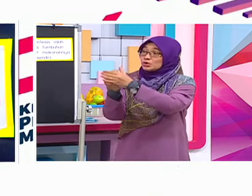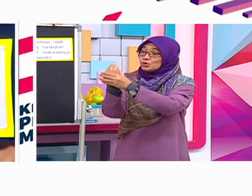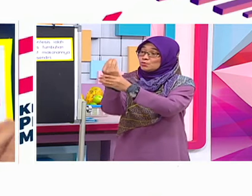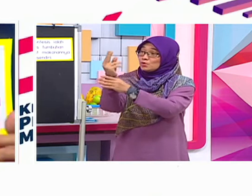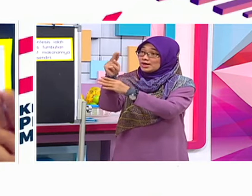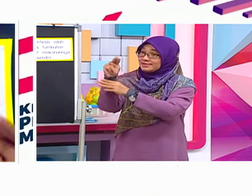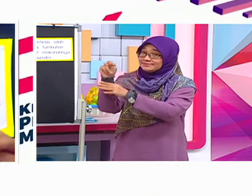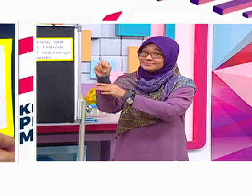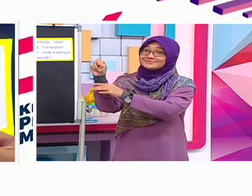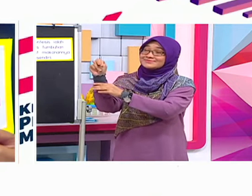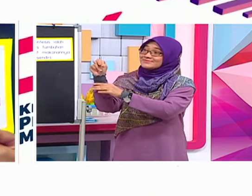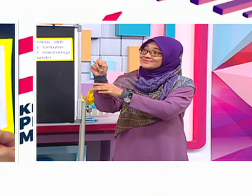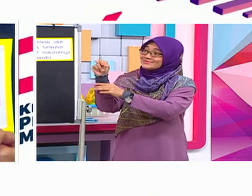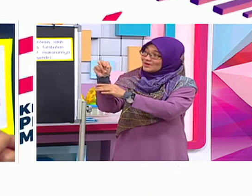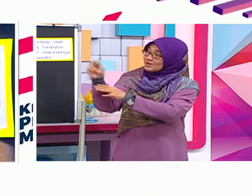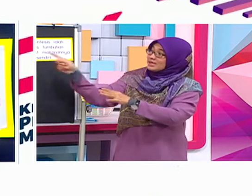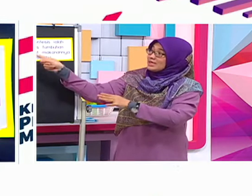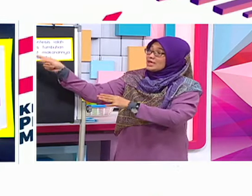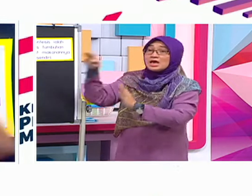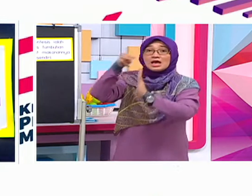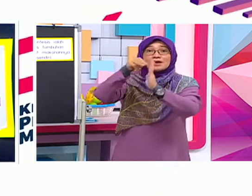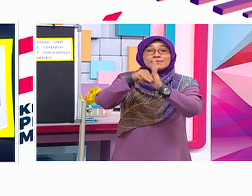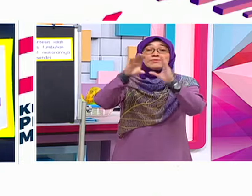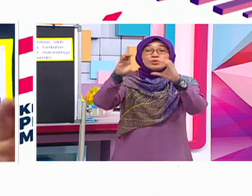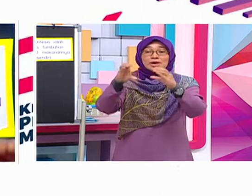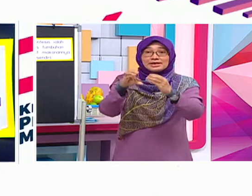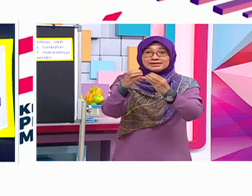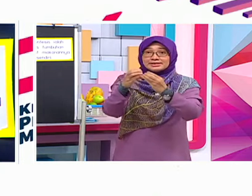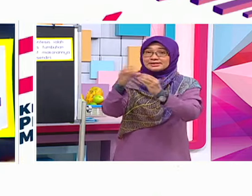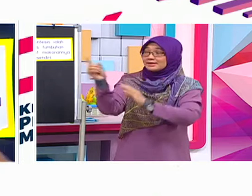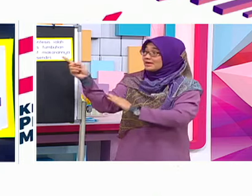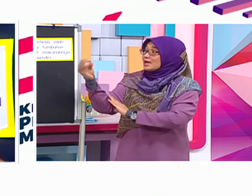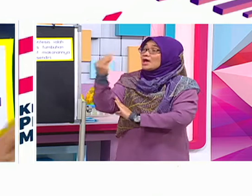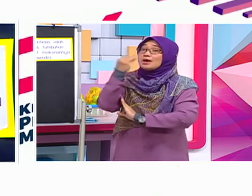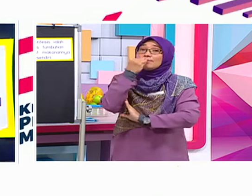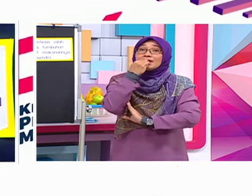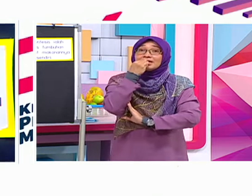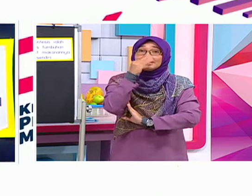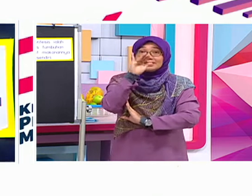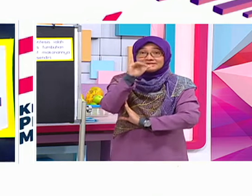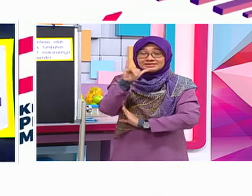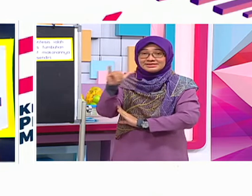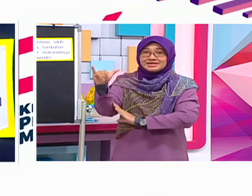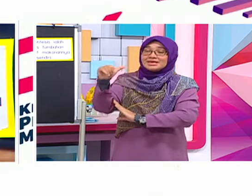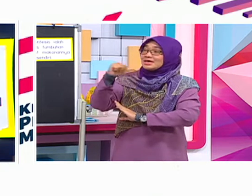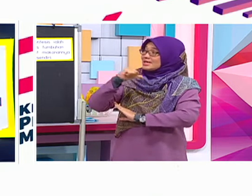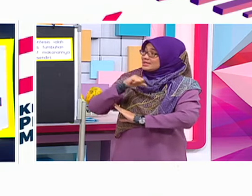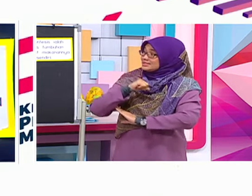hai tumbuhan-tumbuhan oke membuat mempunyai makanannya makananya